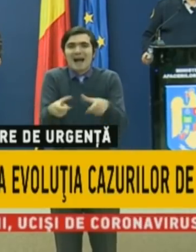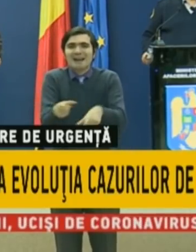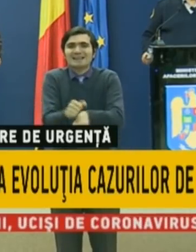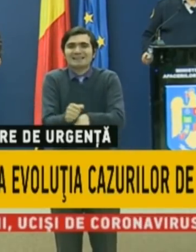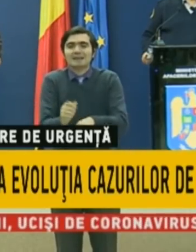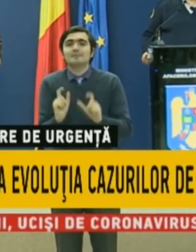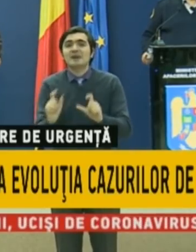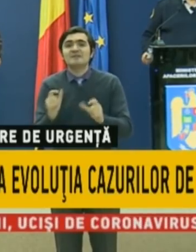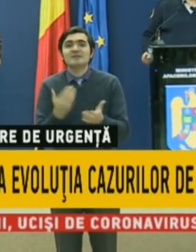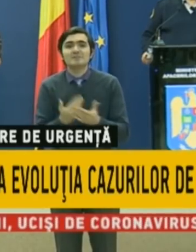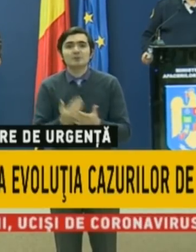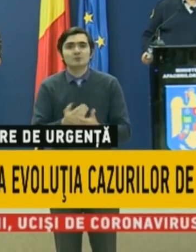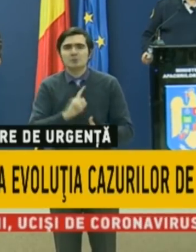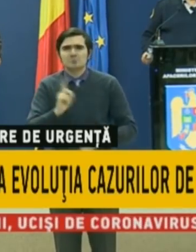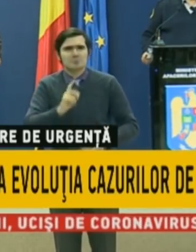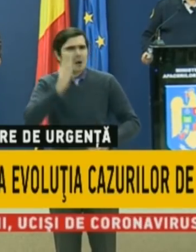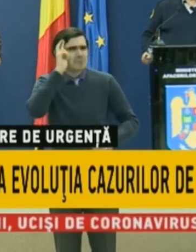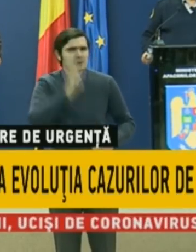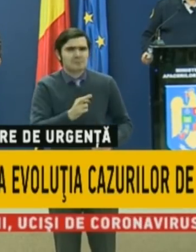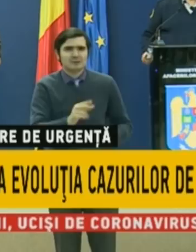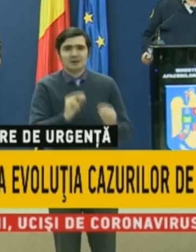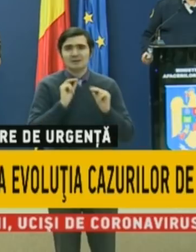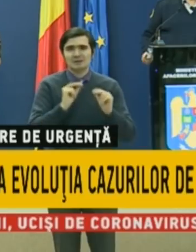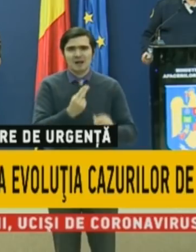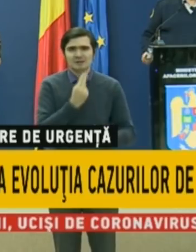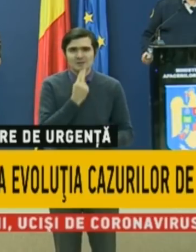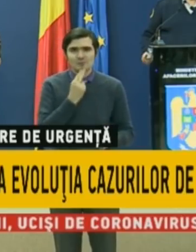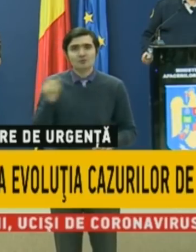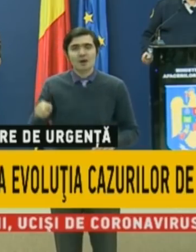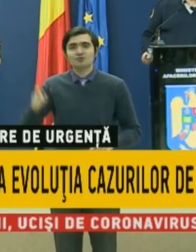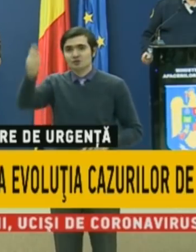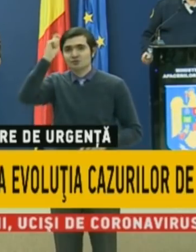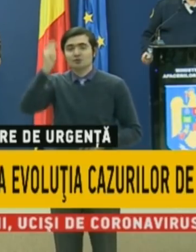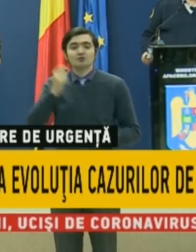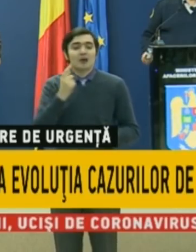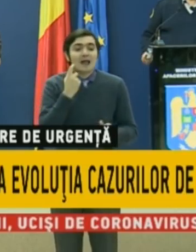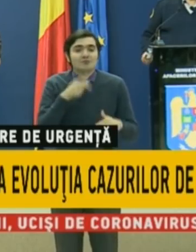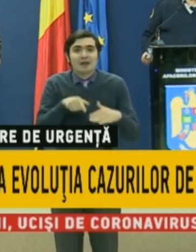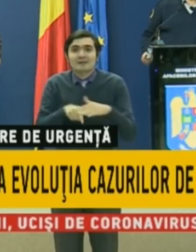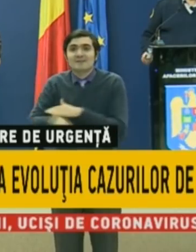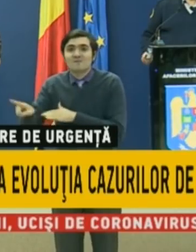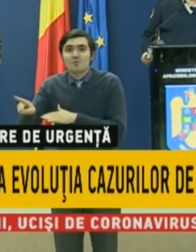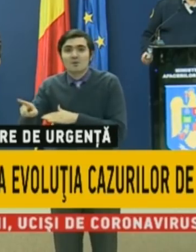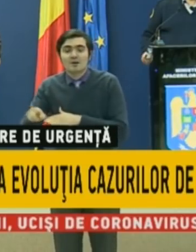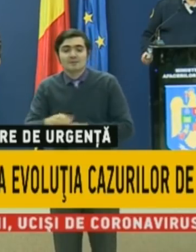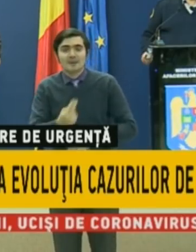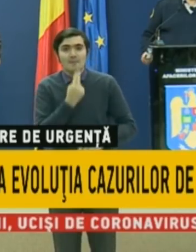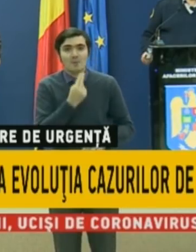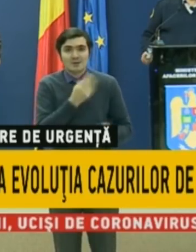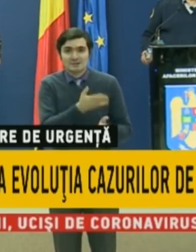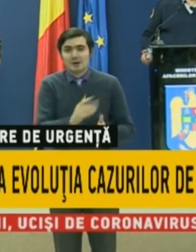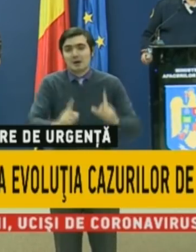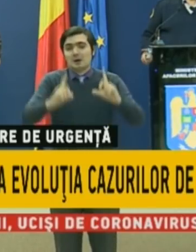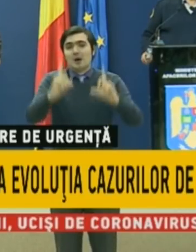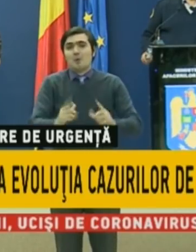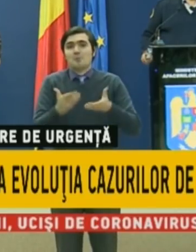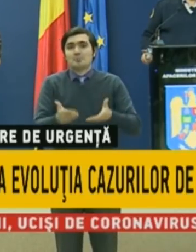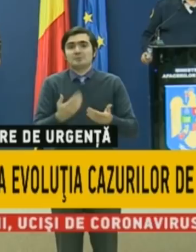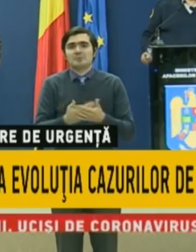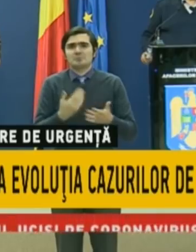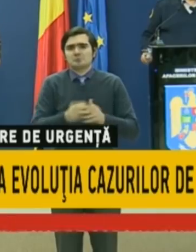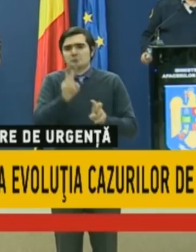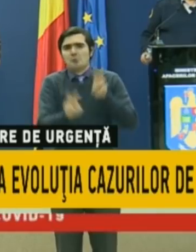că nu s-a supus indicațiilor date de polițiști și a încercat să fugă de agenții care l-au oprit la